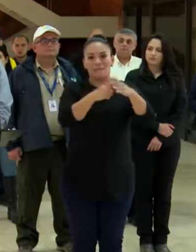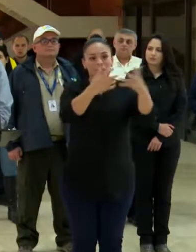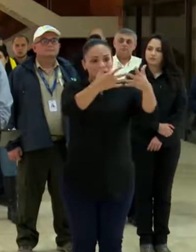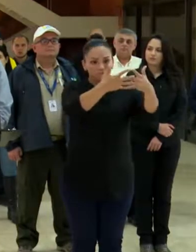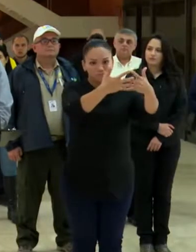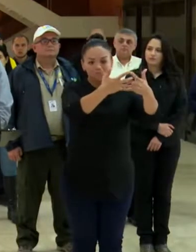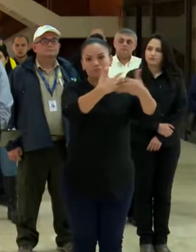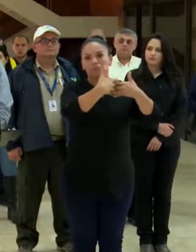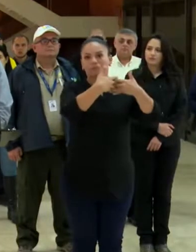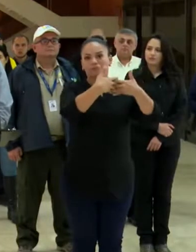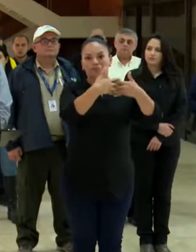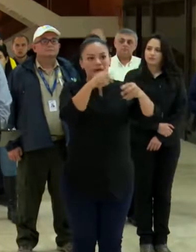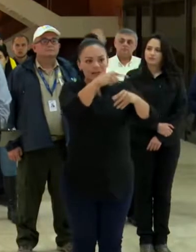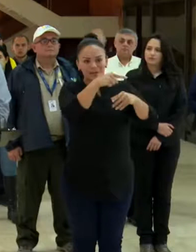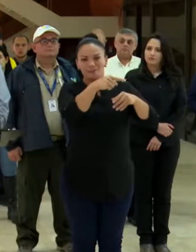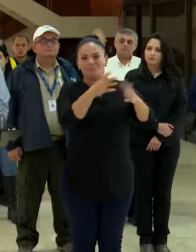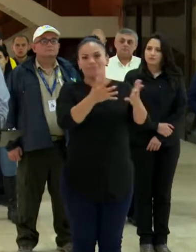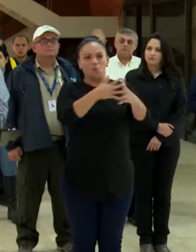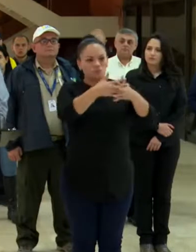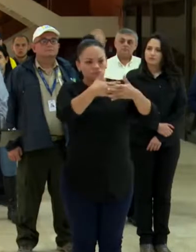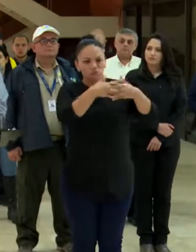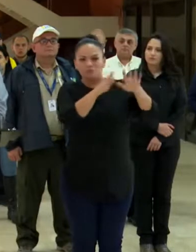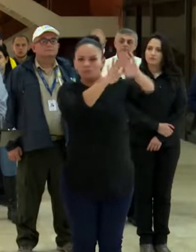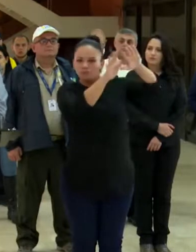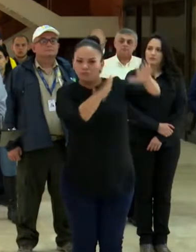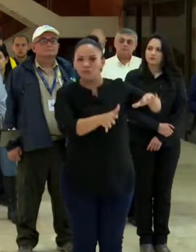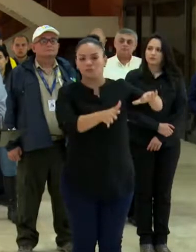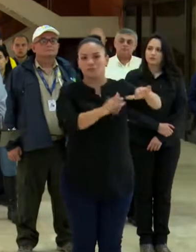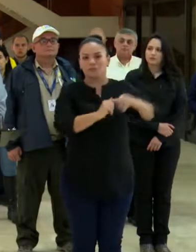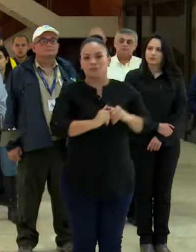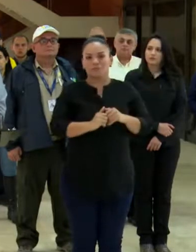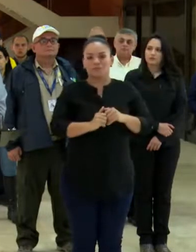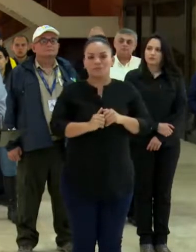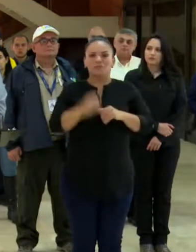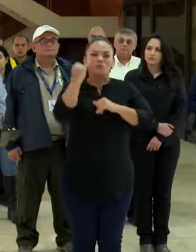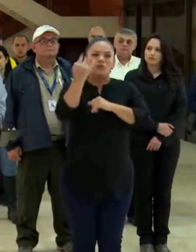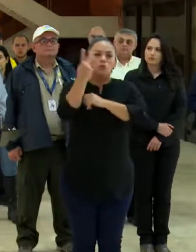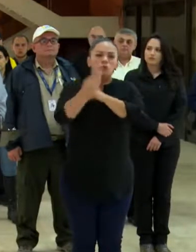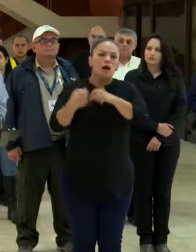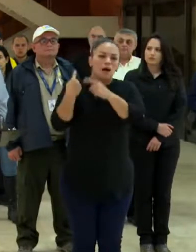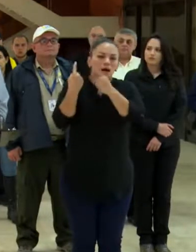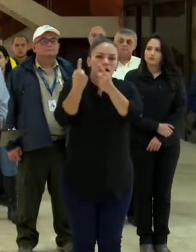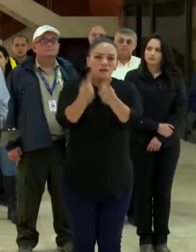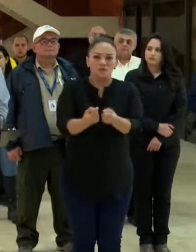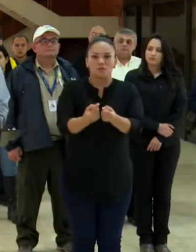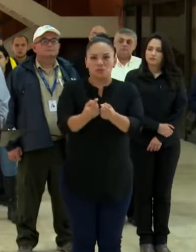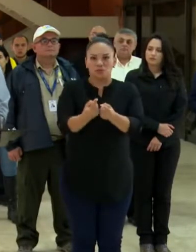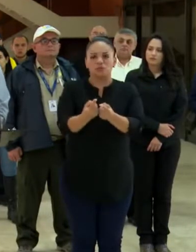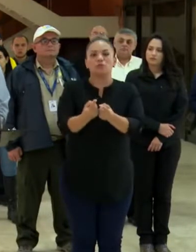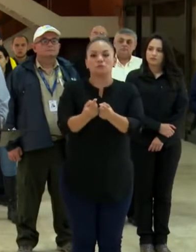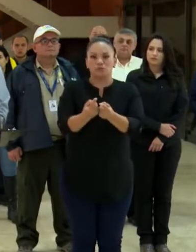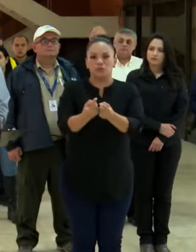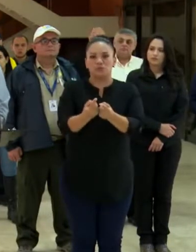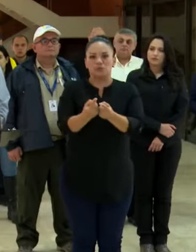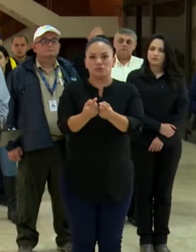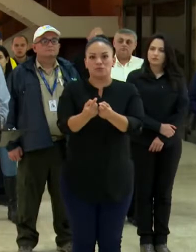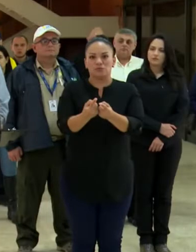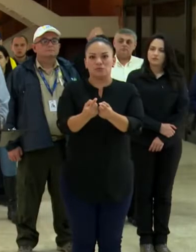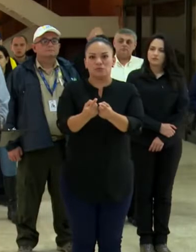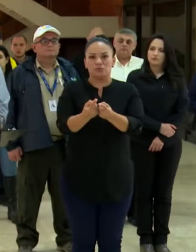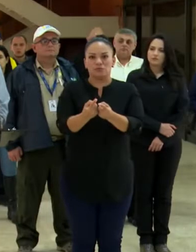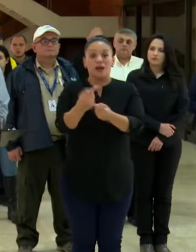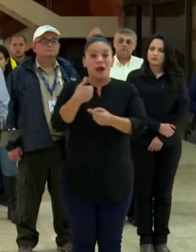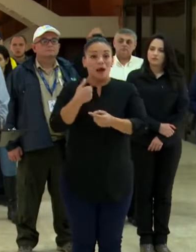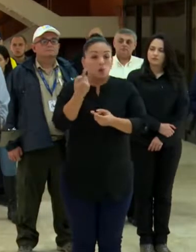fortalecer esos paredones, como decimos nosotros. 2 años lleva ese contrato yendo a CONAVI,